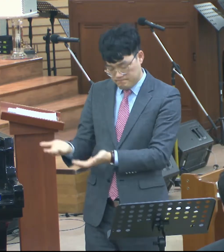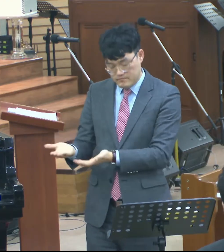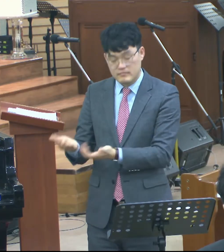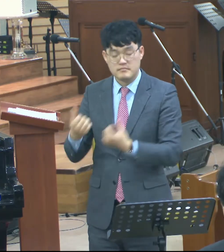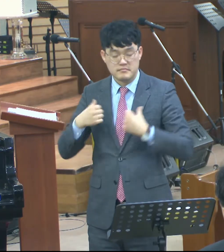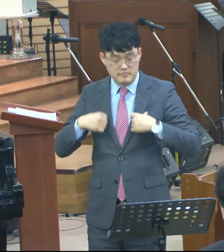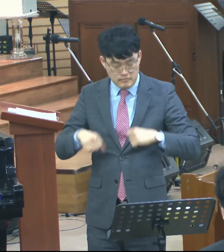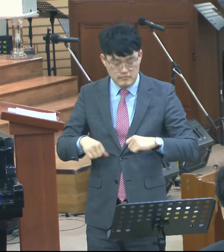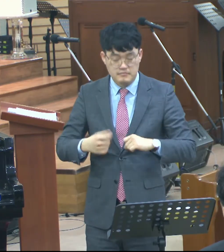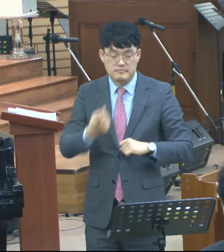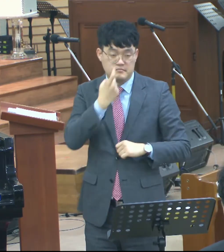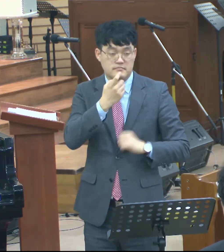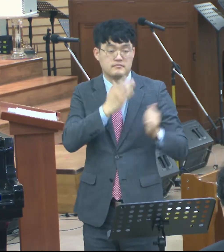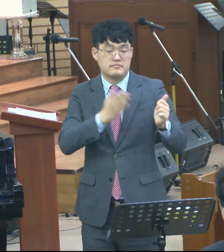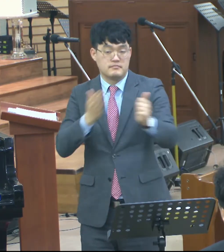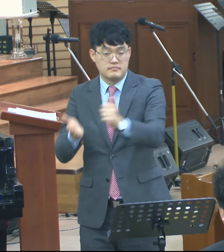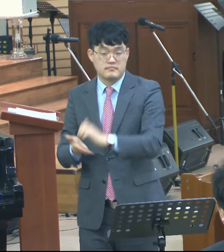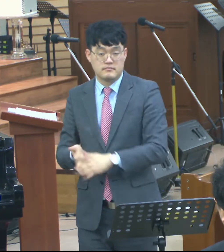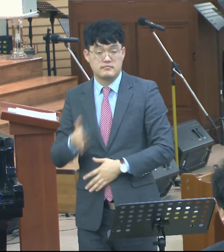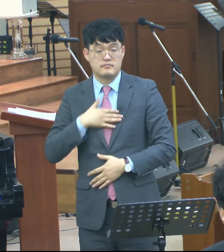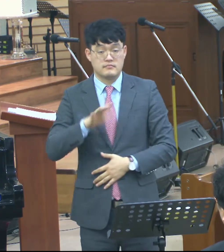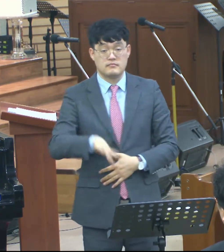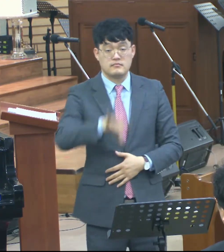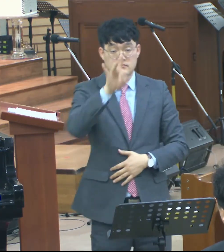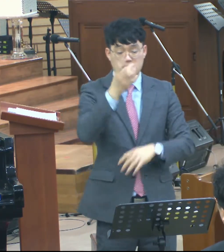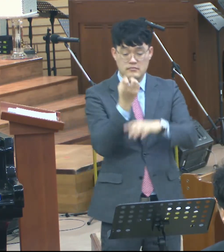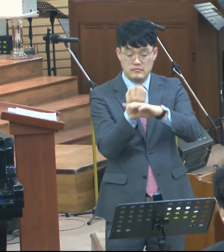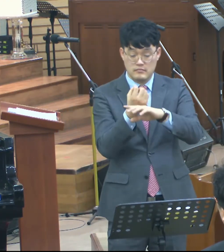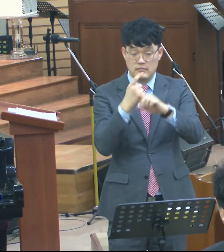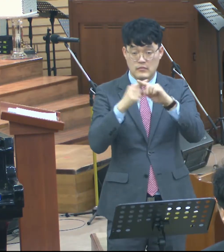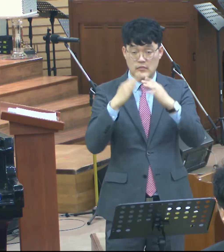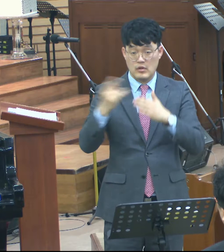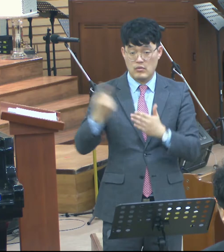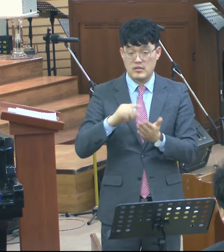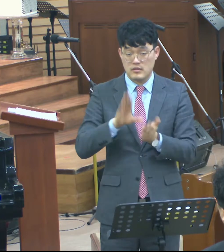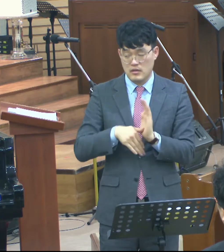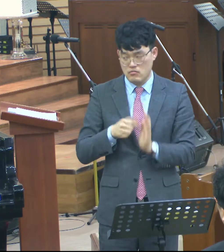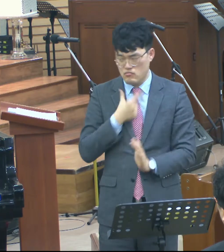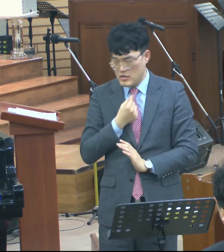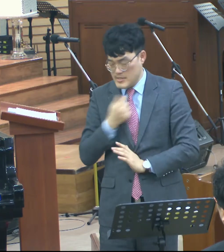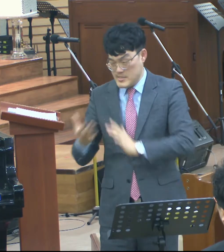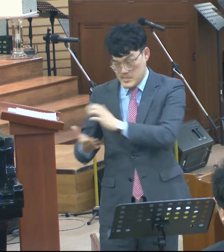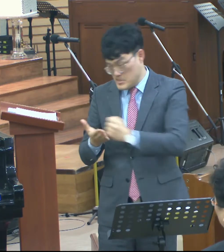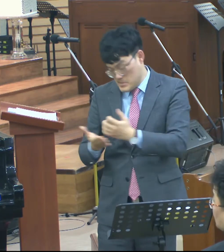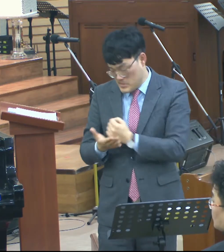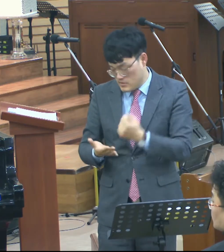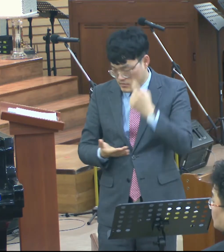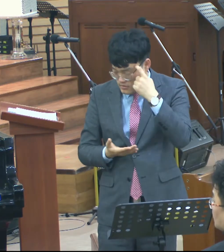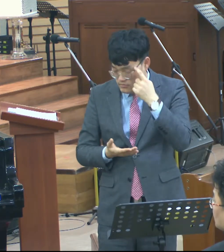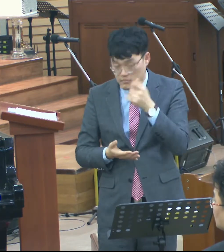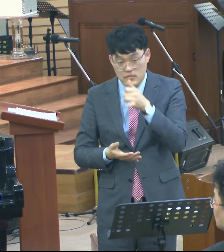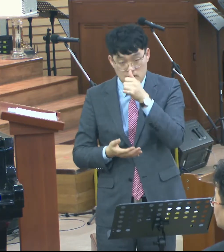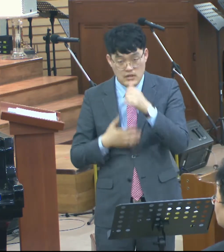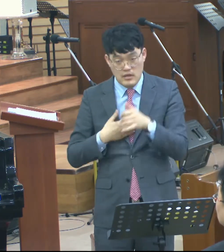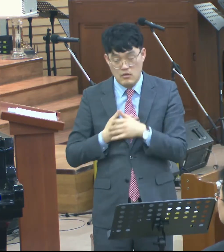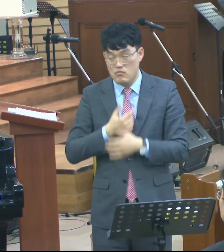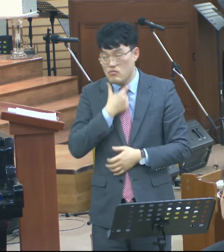제가 처음에 오긴교회 왔을 때 그 태도가 안 돼 있었어요. 그래서 제가 하려고 하는 거를 장로님들께서